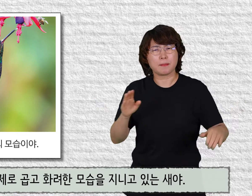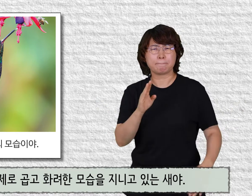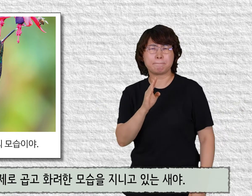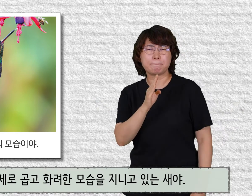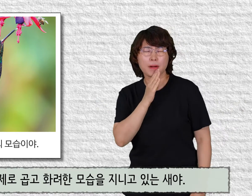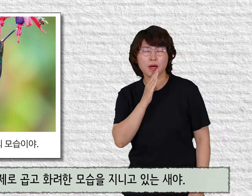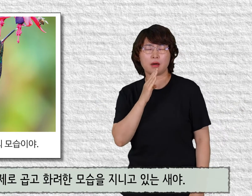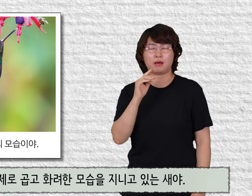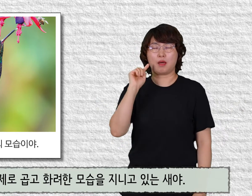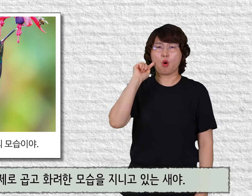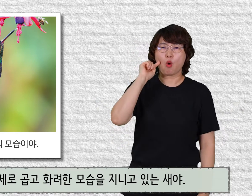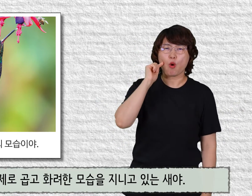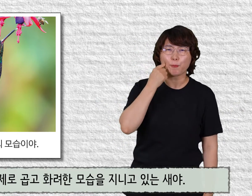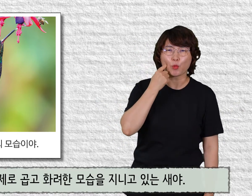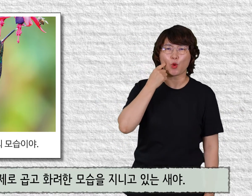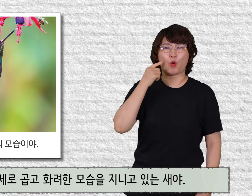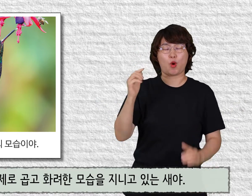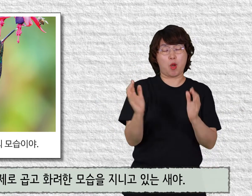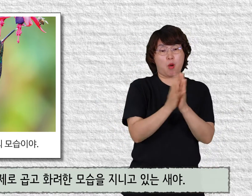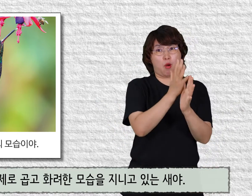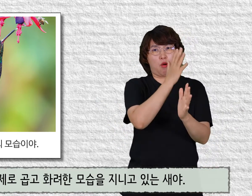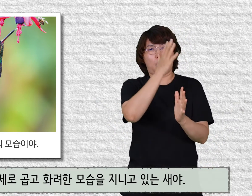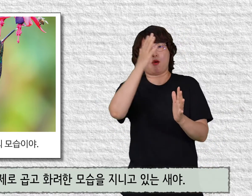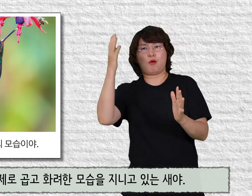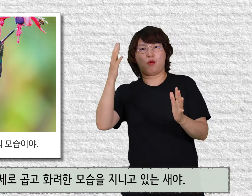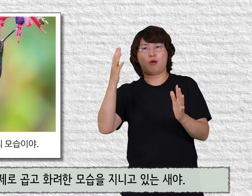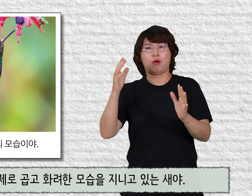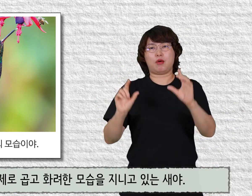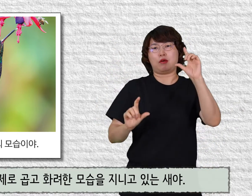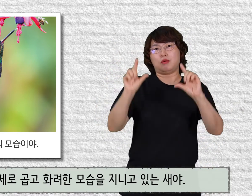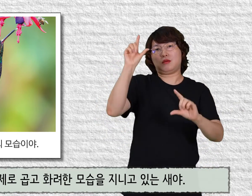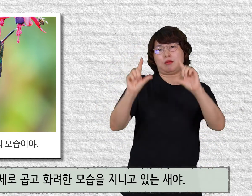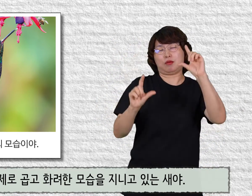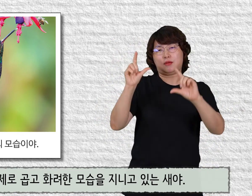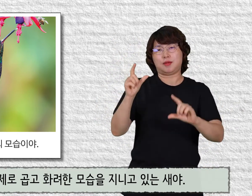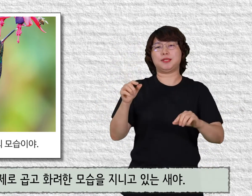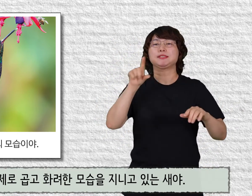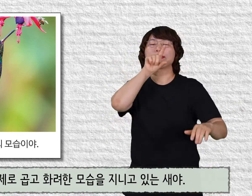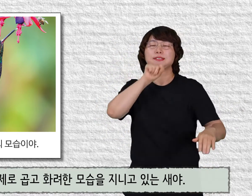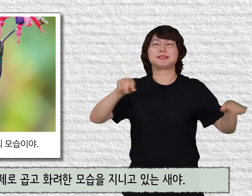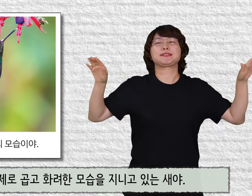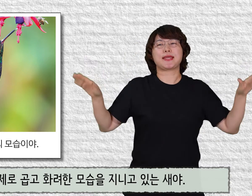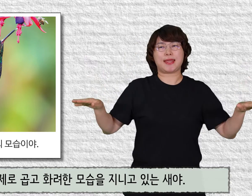벌새도 실제로 곱고 화려한 모습을 지니고 있는 새야.